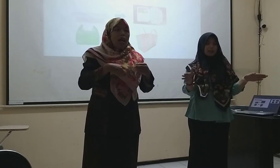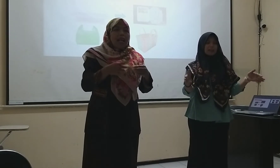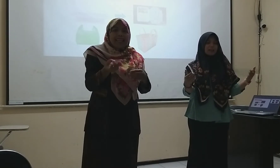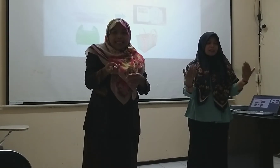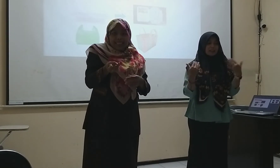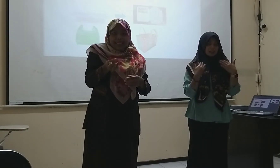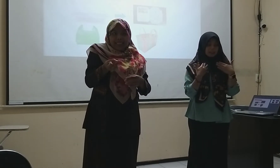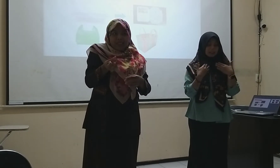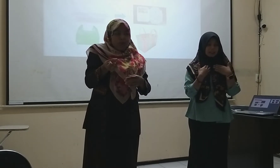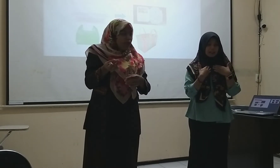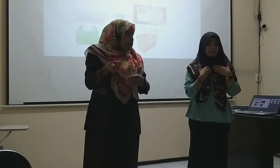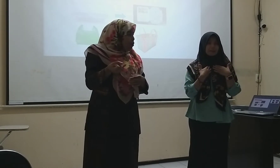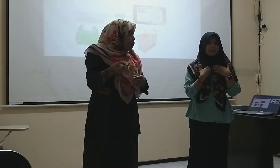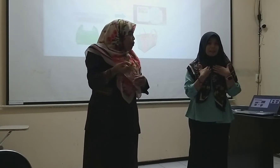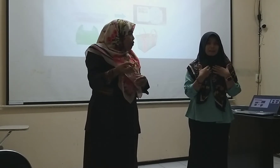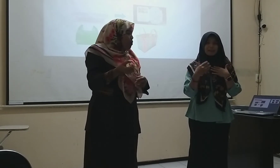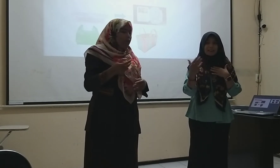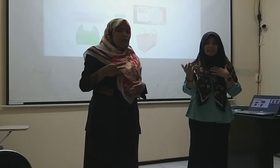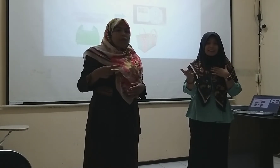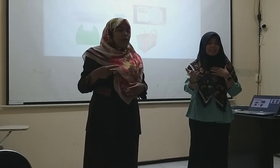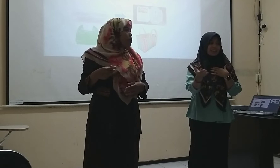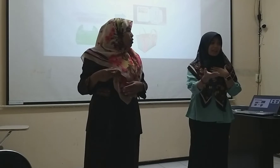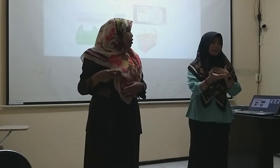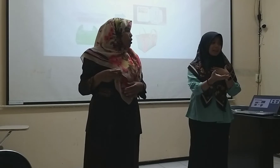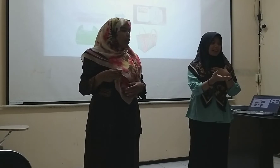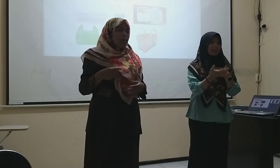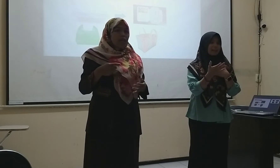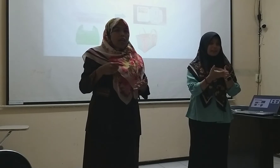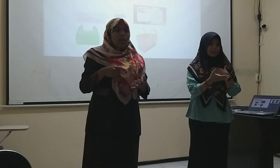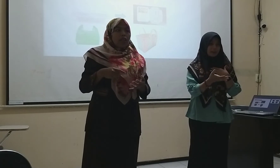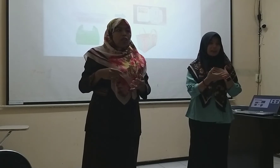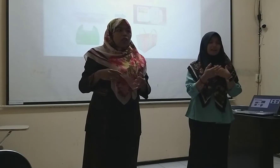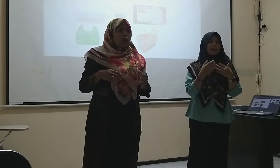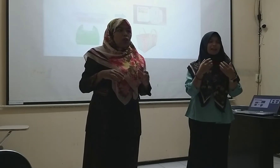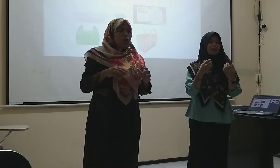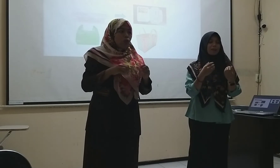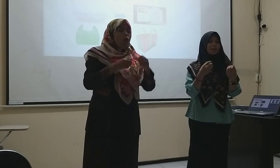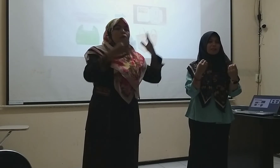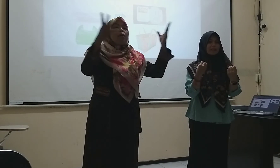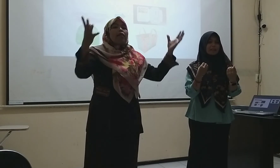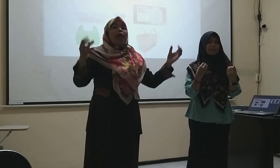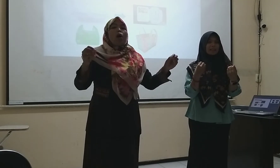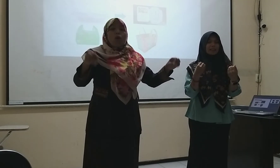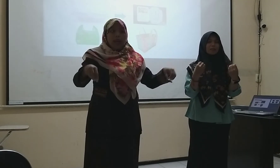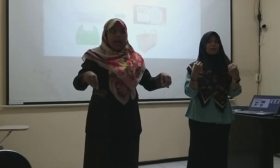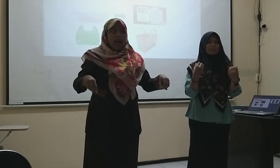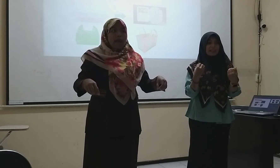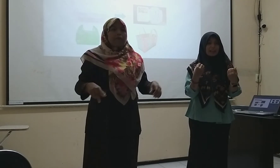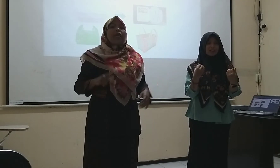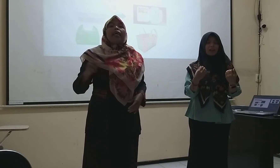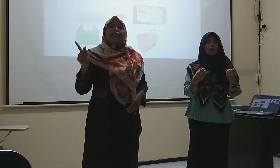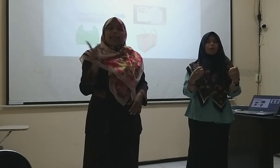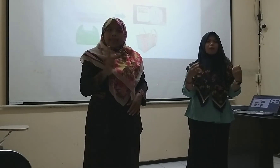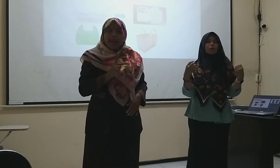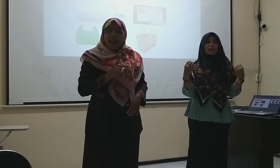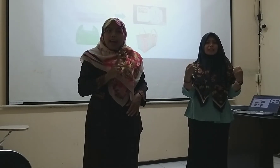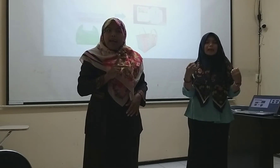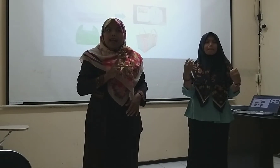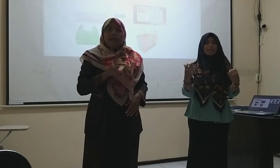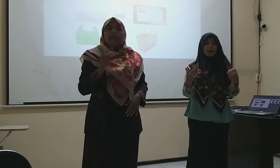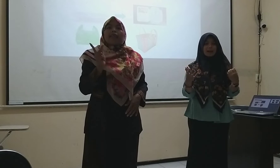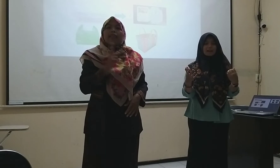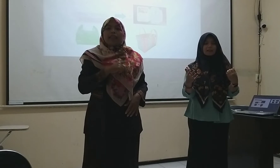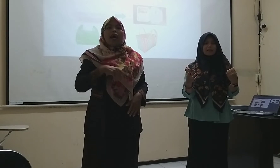kita kan di sini kan misalkan ada banyak orang. Kalau masing-masing kita itu sadar